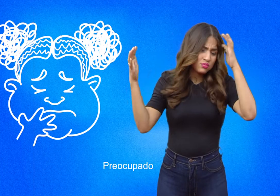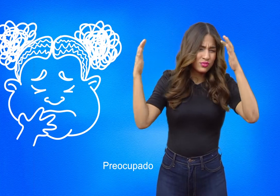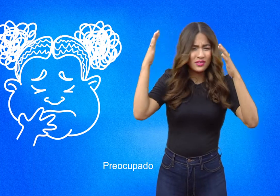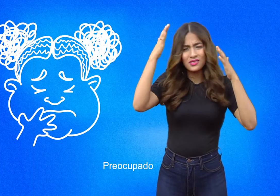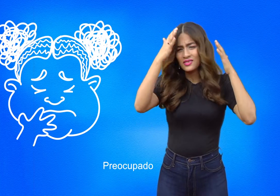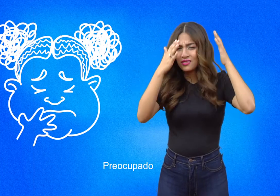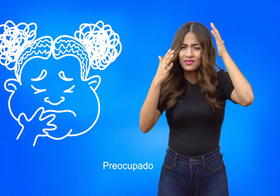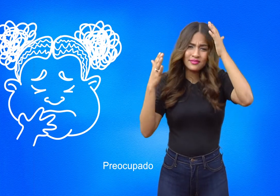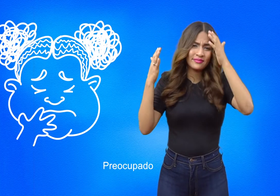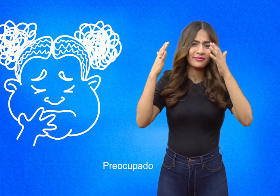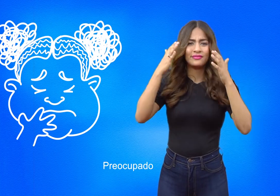Preocupado.